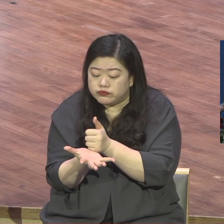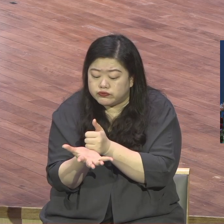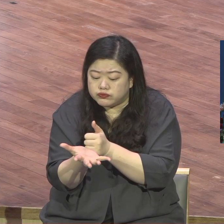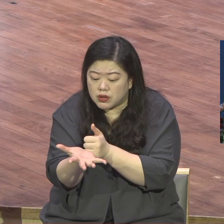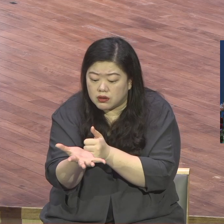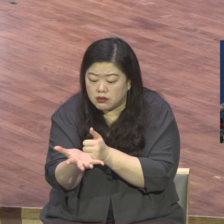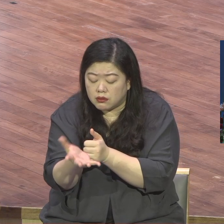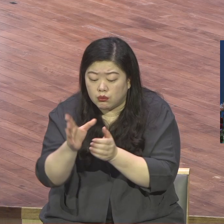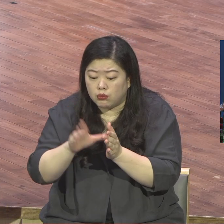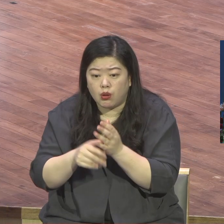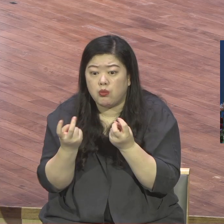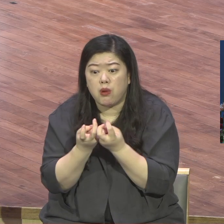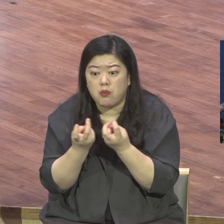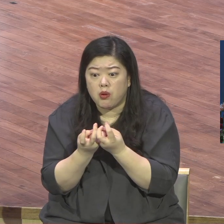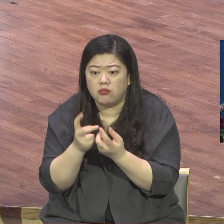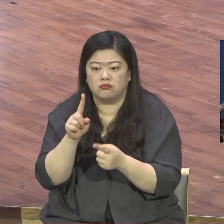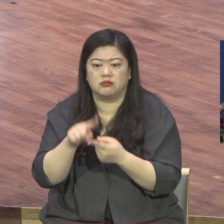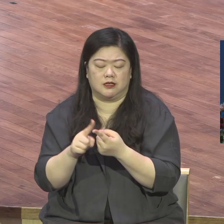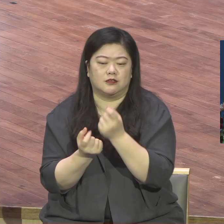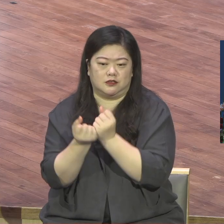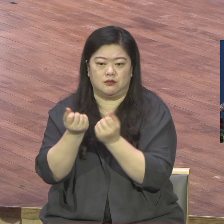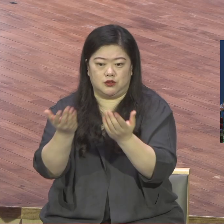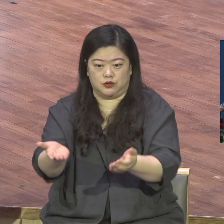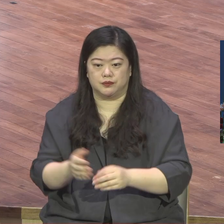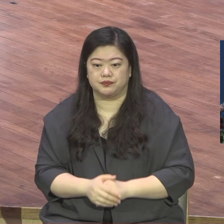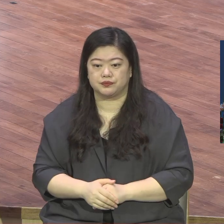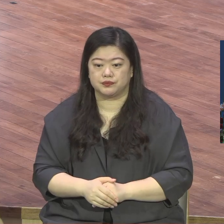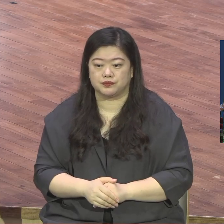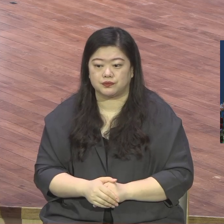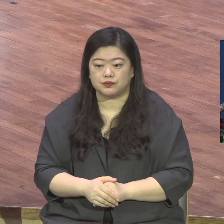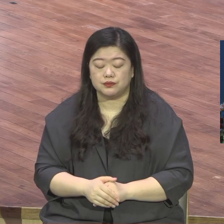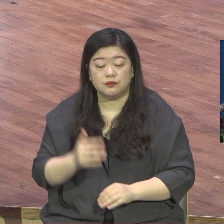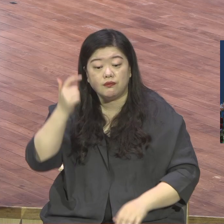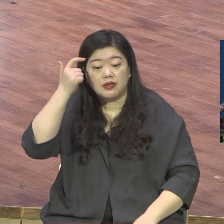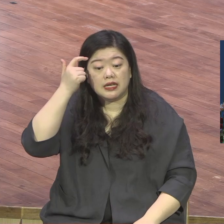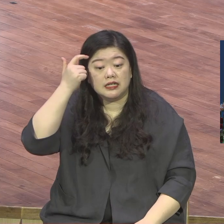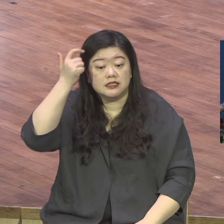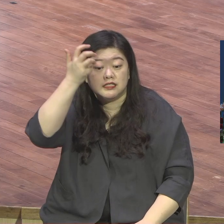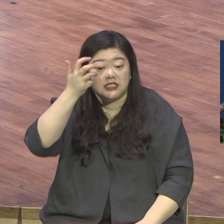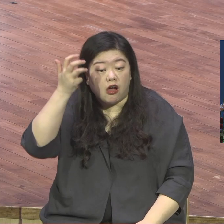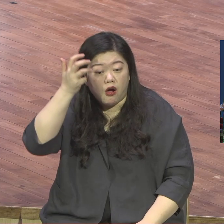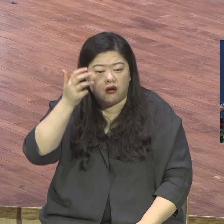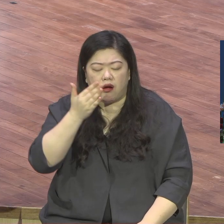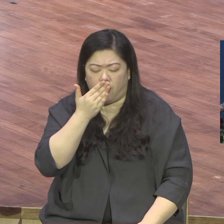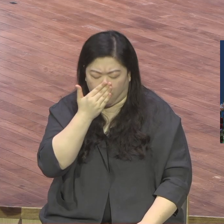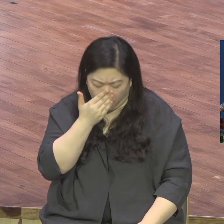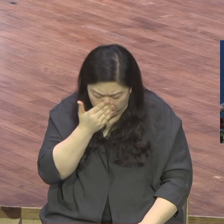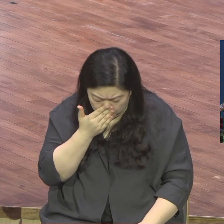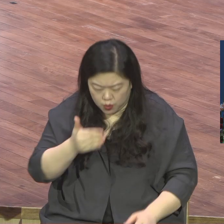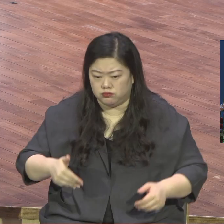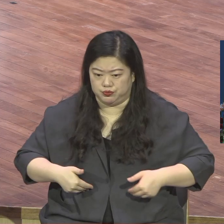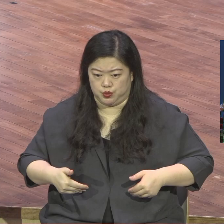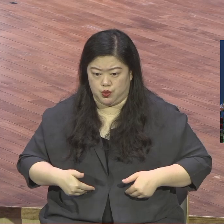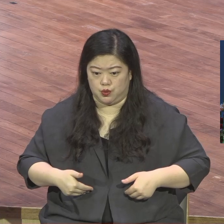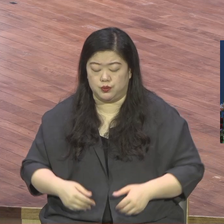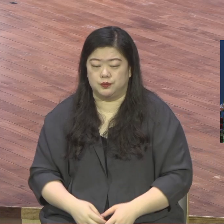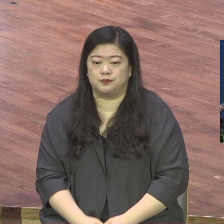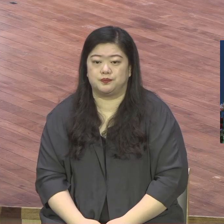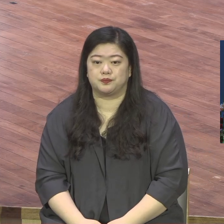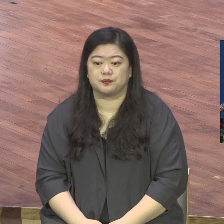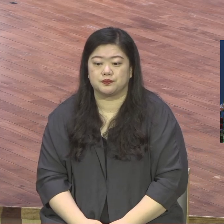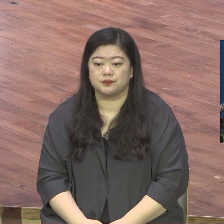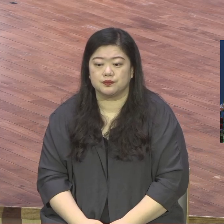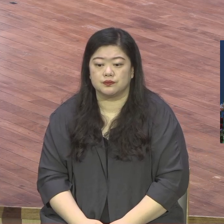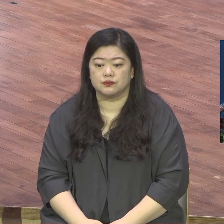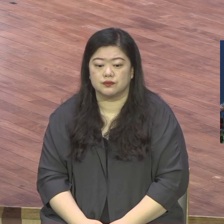많은 요소들을 언급하는데 16절에는요, 영적인 겸손의 삶을 말하고 있어요. 16절에는 영적인 겸손한